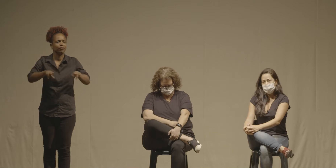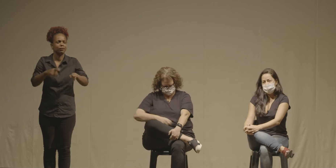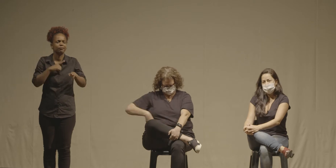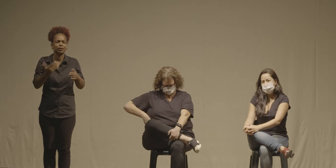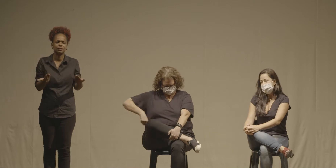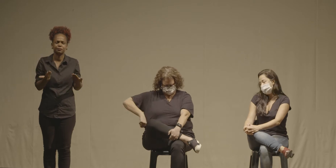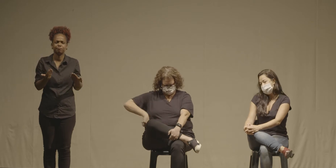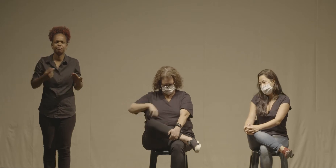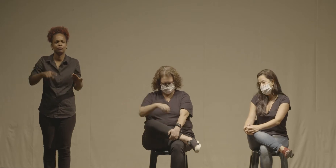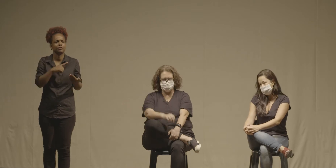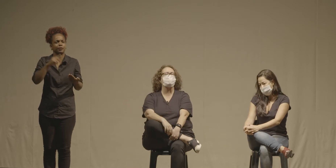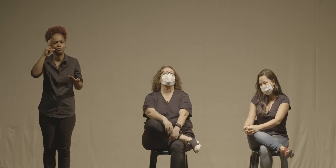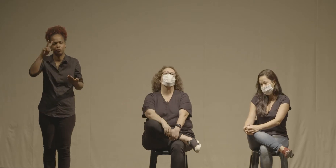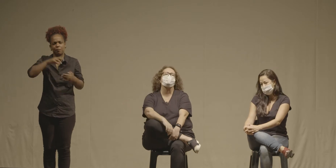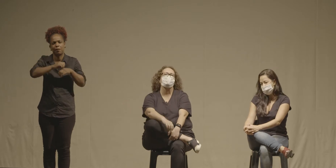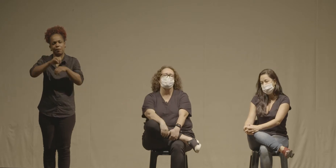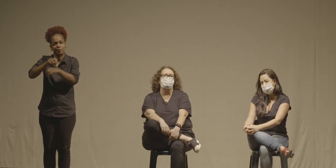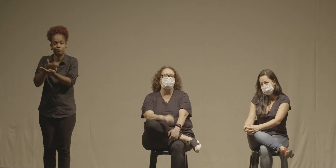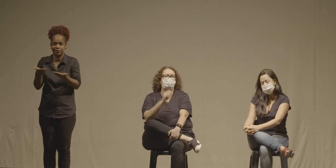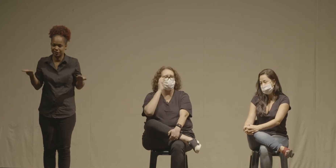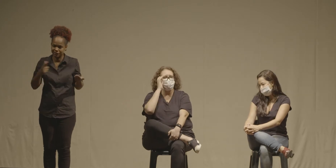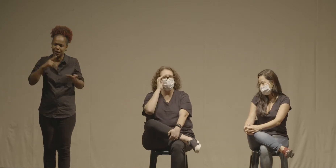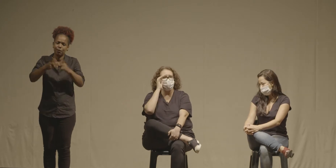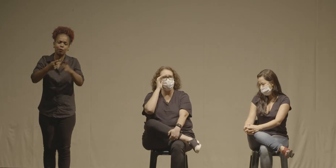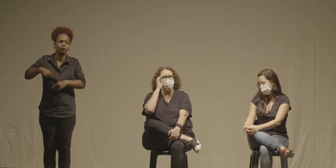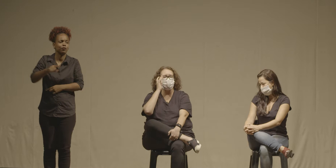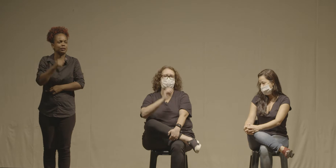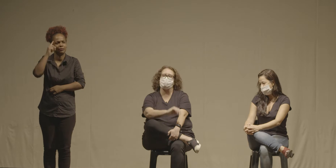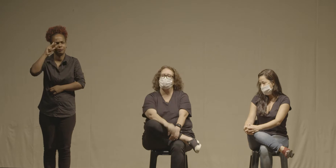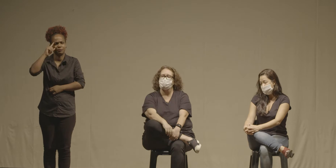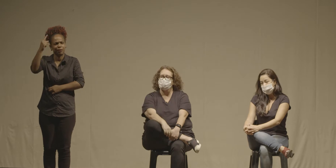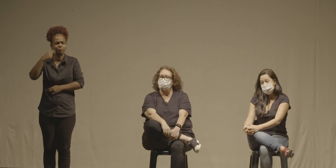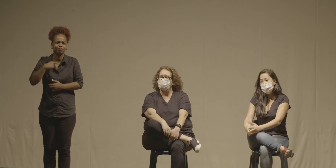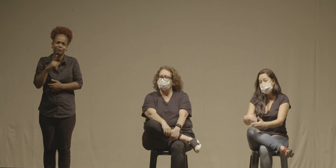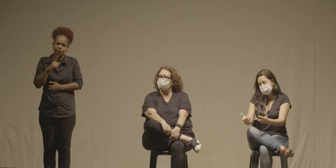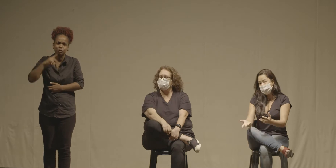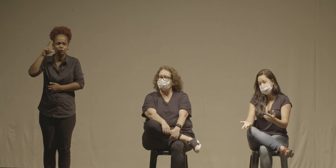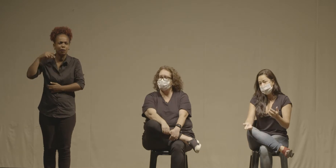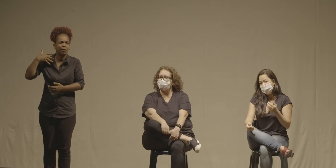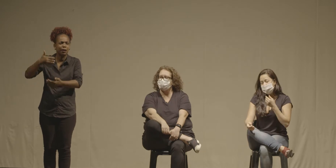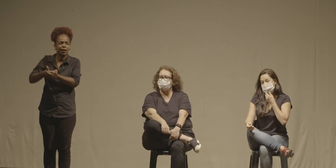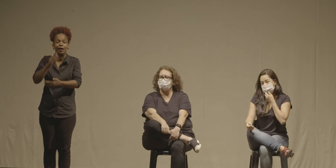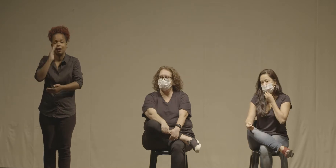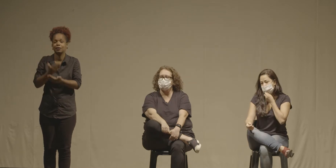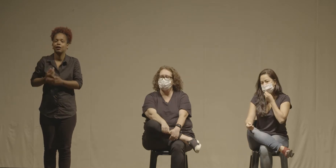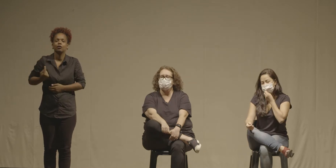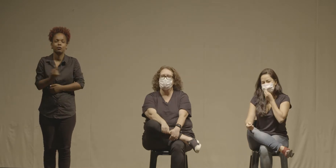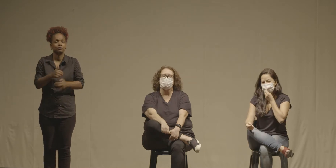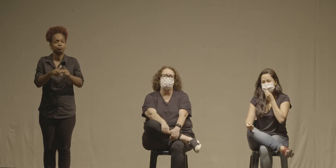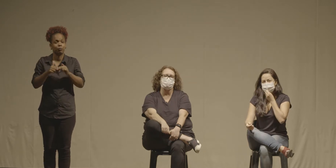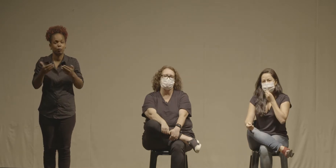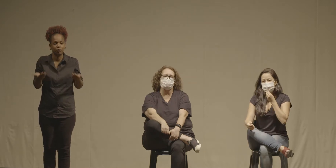Só que a gente tem muita história para contar. A gente é um povo que tem boas histórias. E a gente acredita que, por